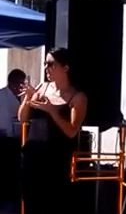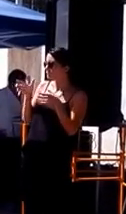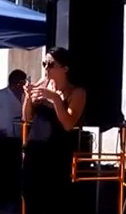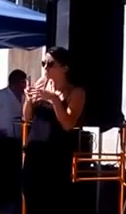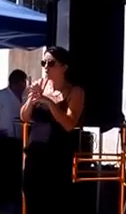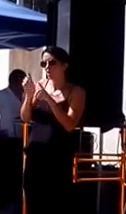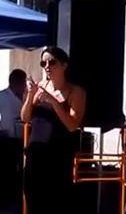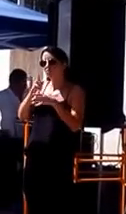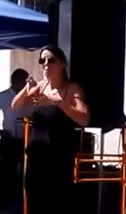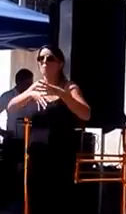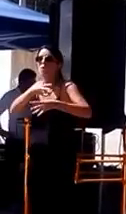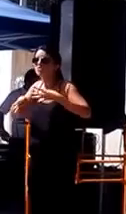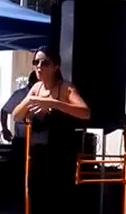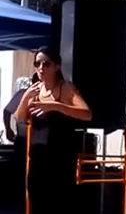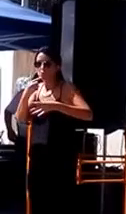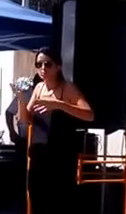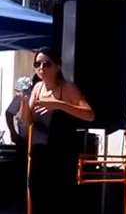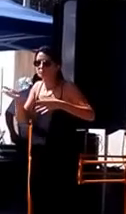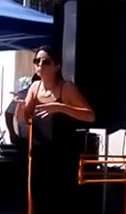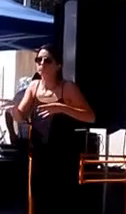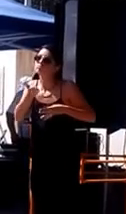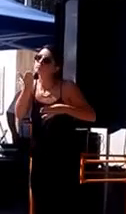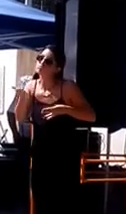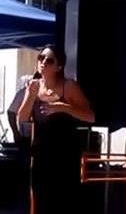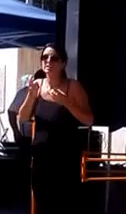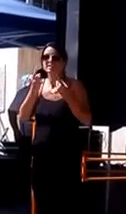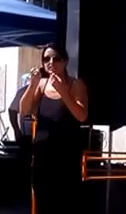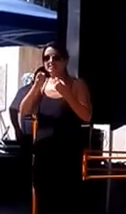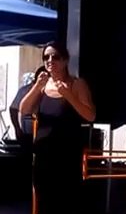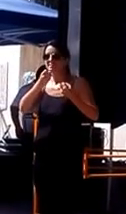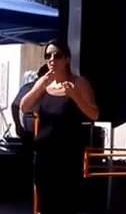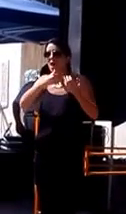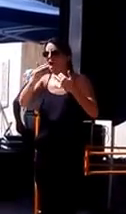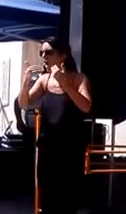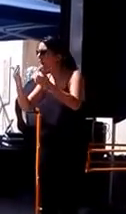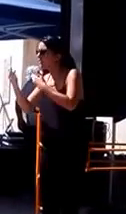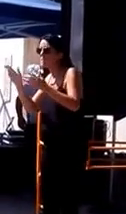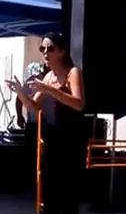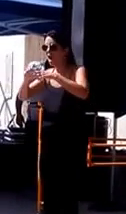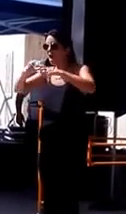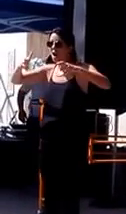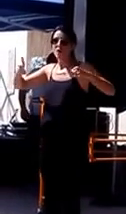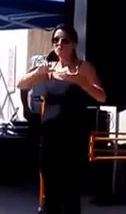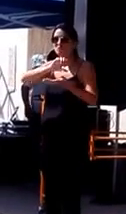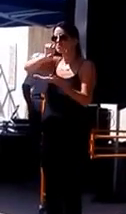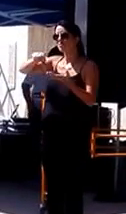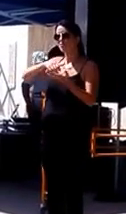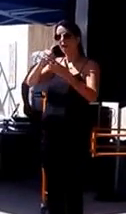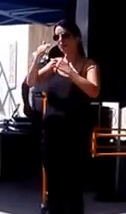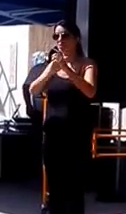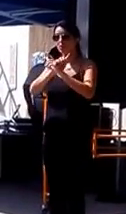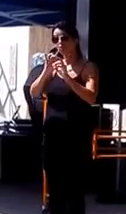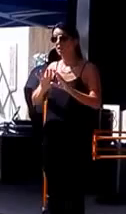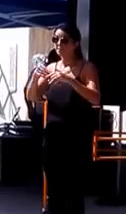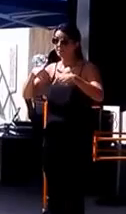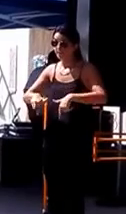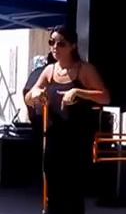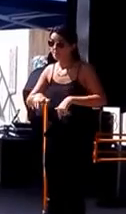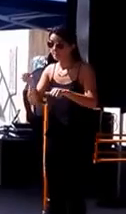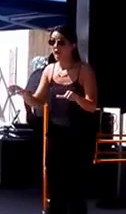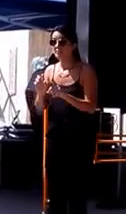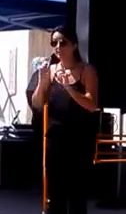que es un motor, es una usina que está dialogando permanentemente con la construcción de nuestra ciudad. Que no solamente la construye la Intendencia,